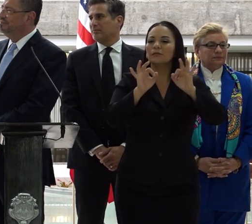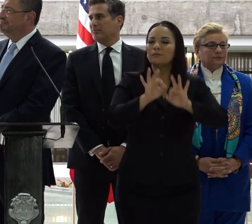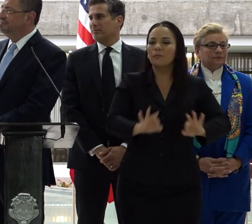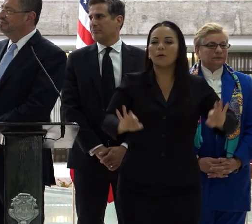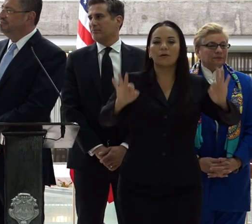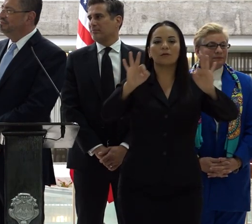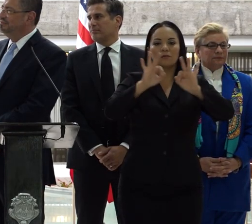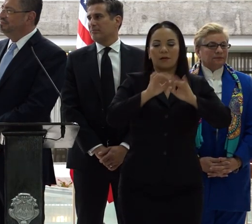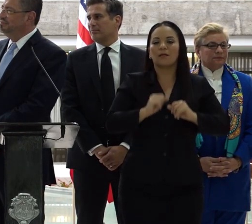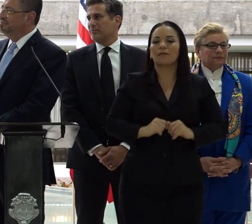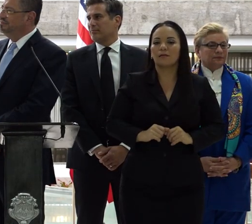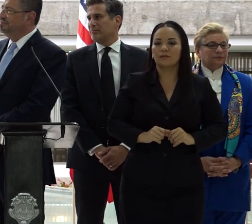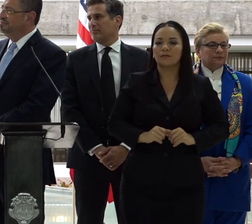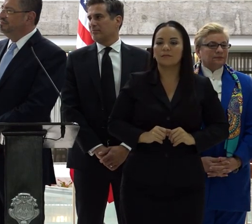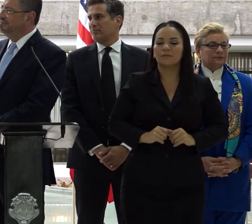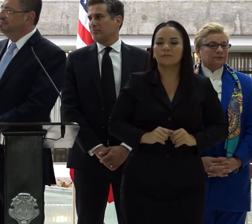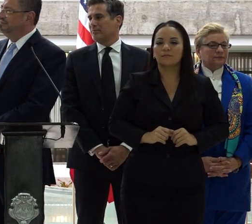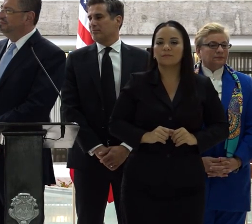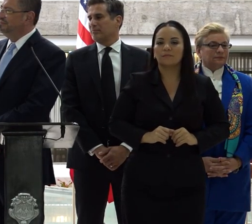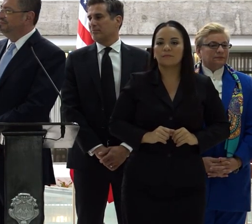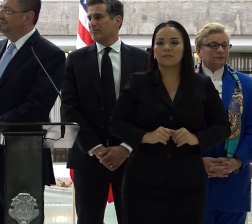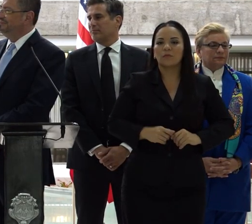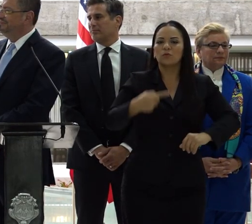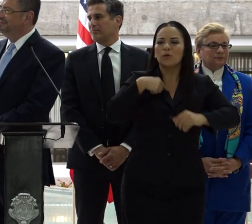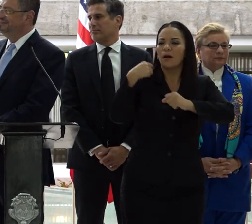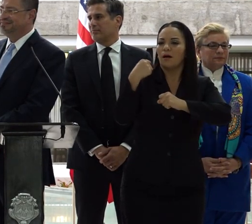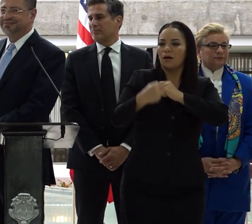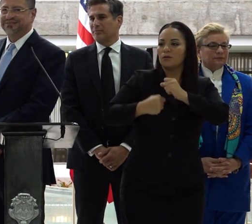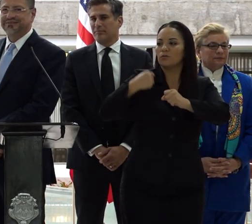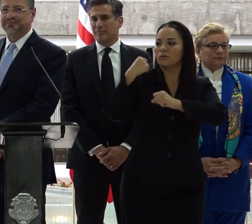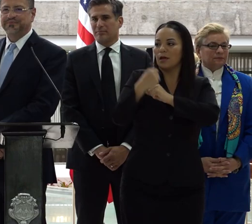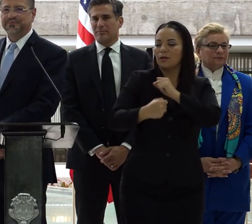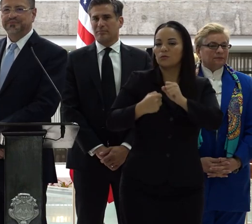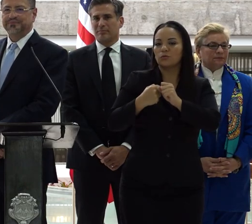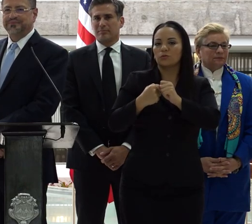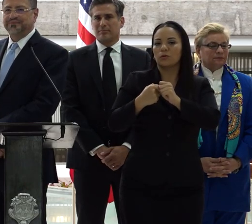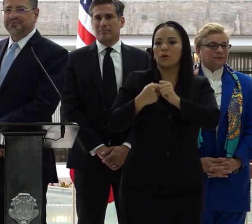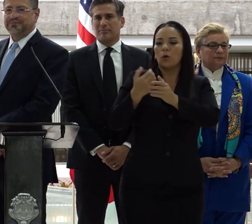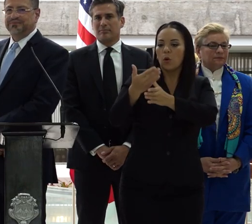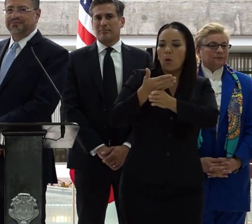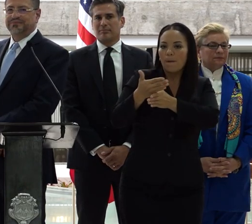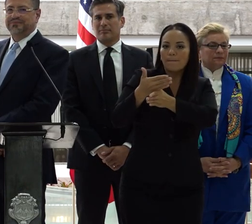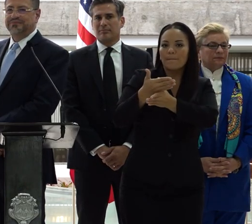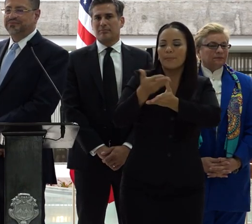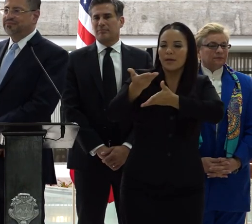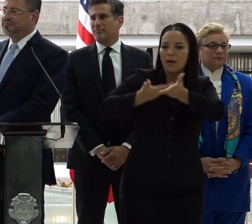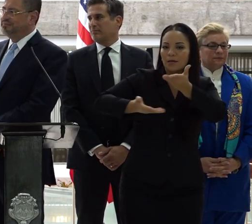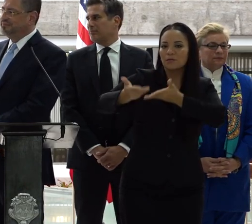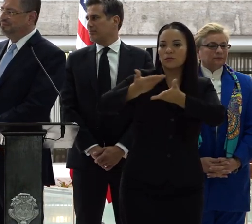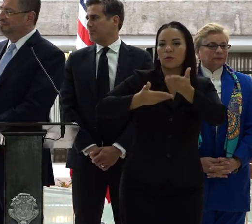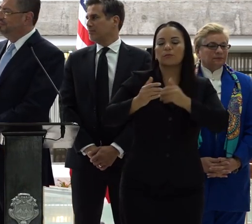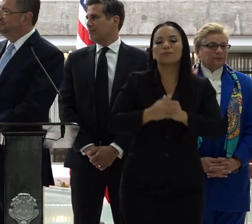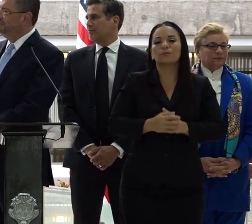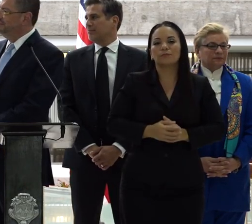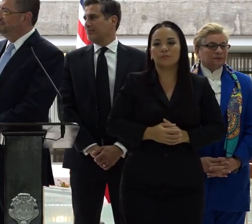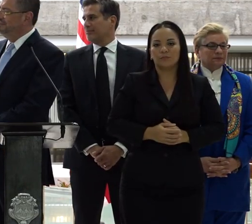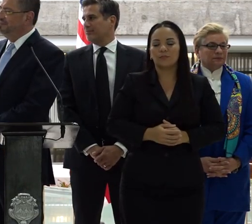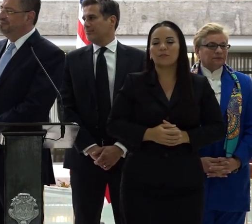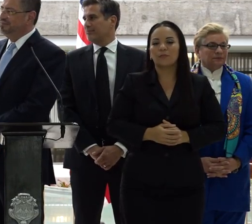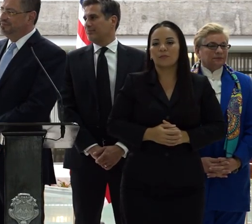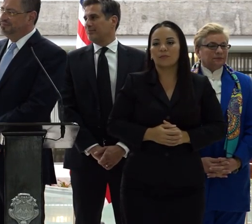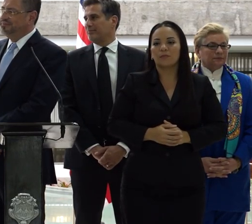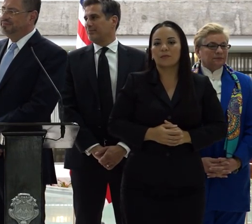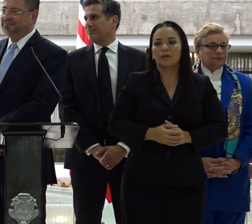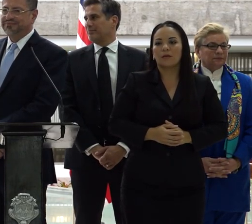si esa es una palabra. Llevamos décadas de cooperación. Tenemos una embajadora que se crió en